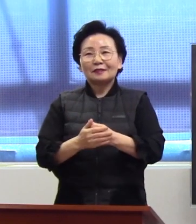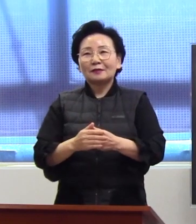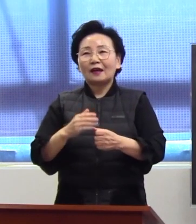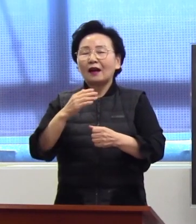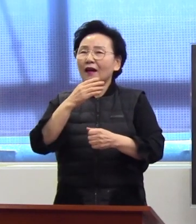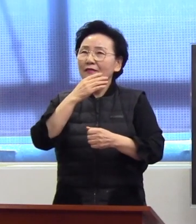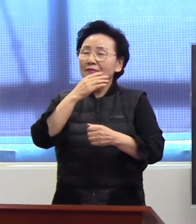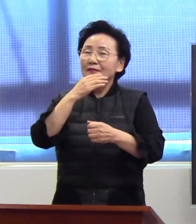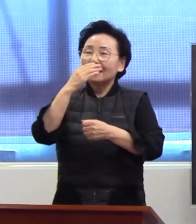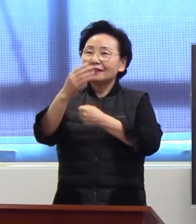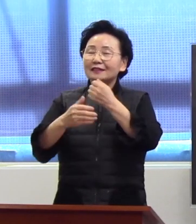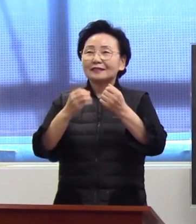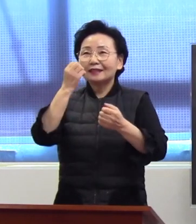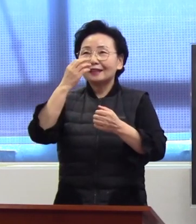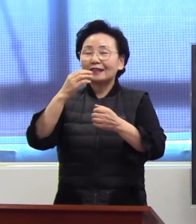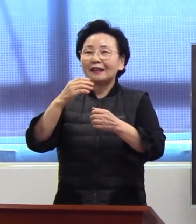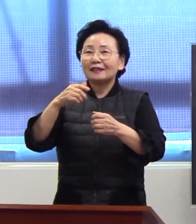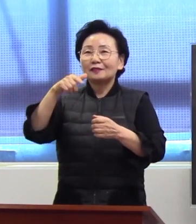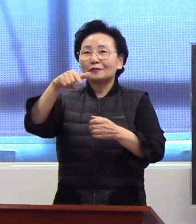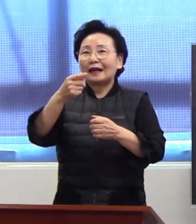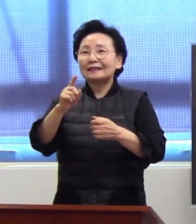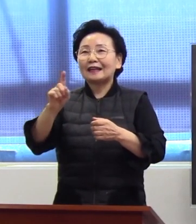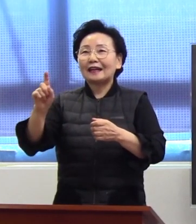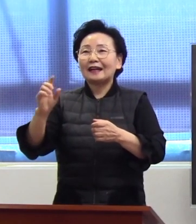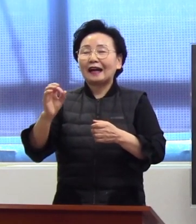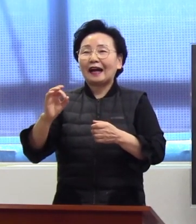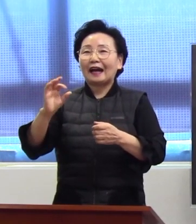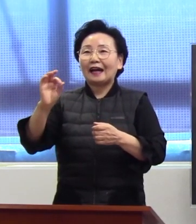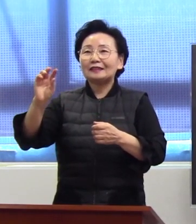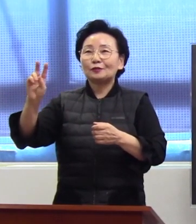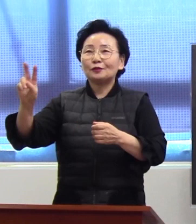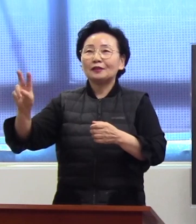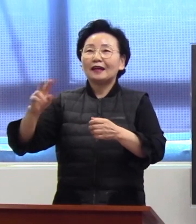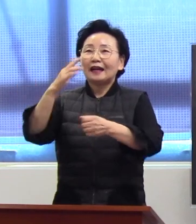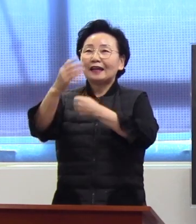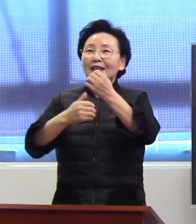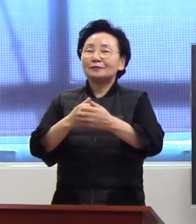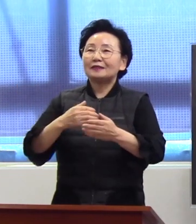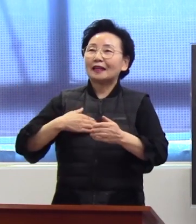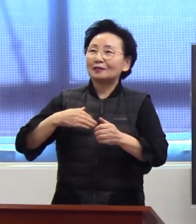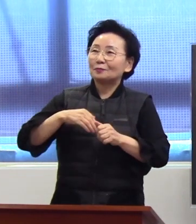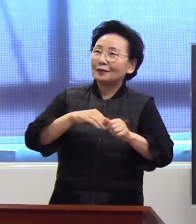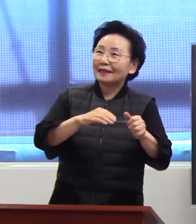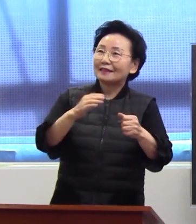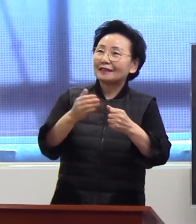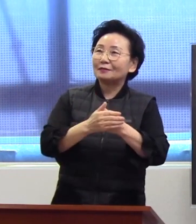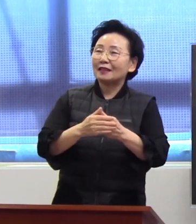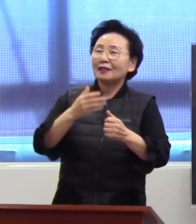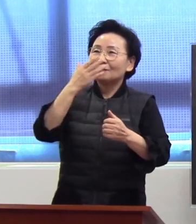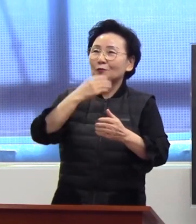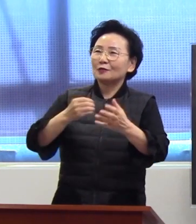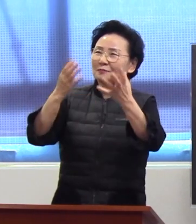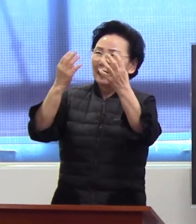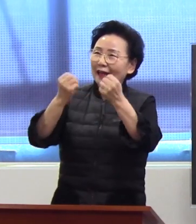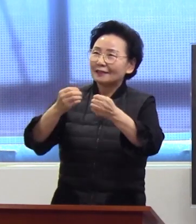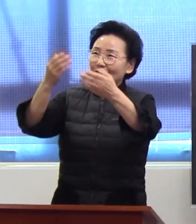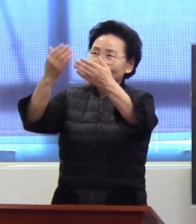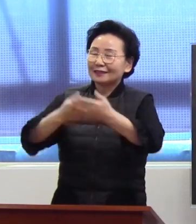때문에 이상하다. 광야가 아니고 하나님이 나를 보냈기 때문에 복을 많이 주시나